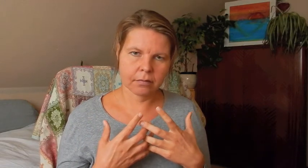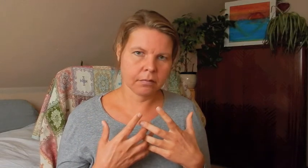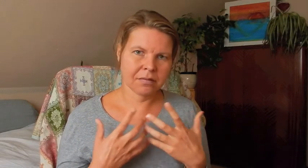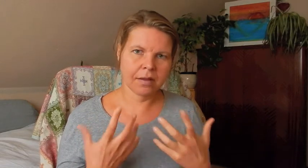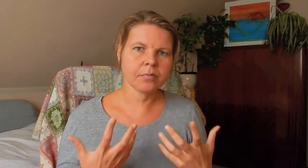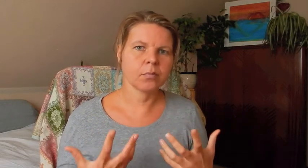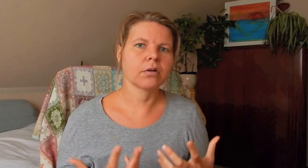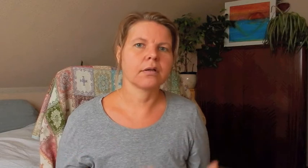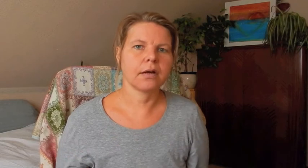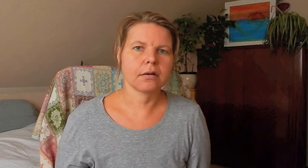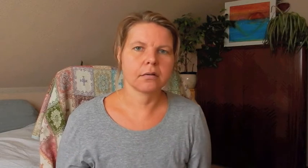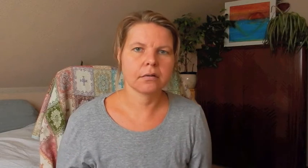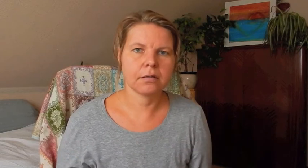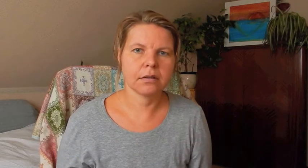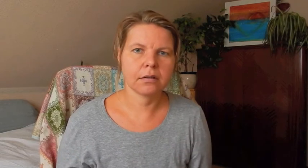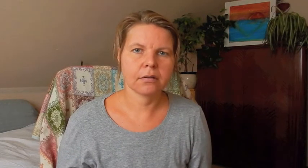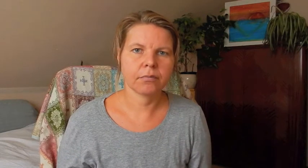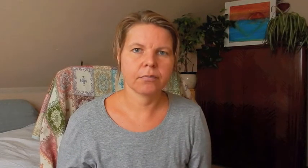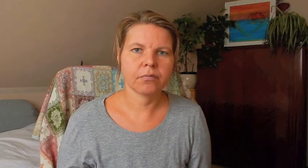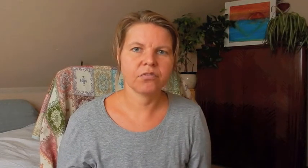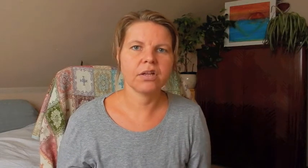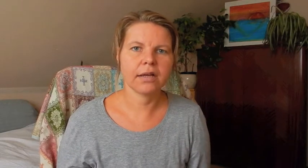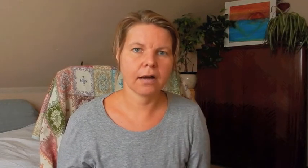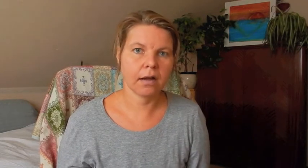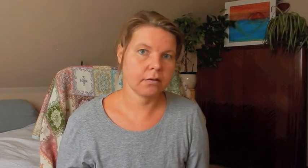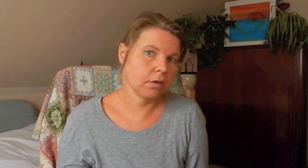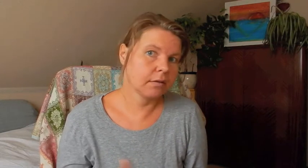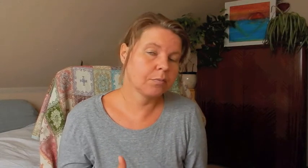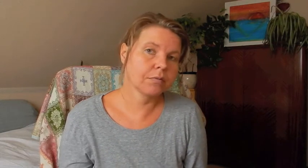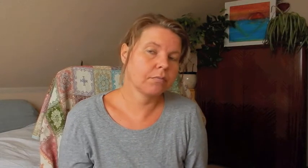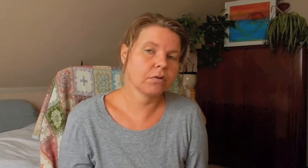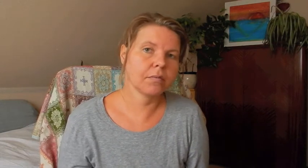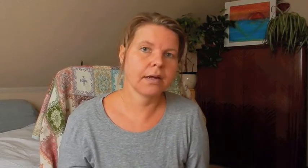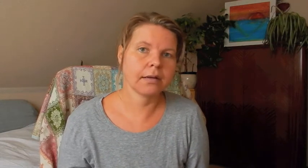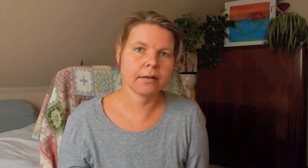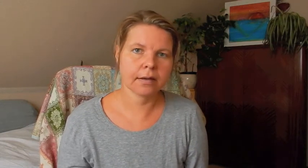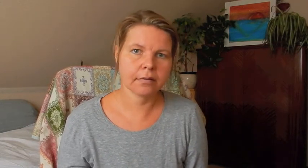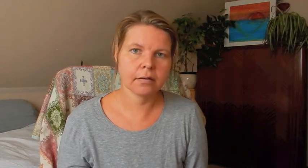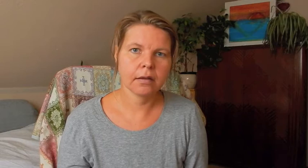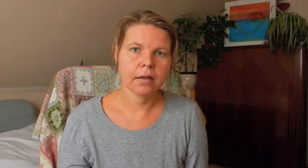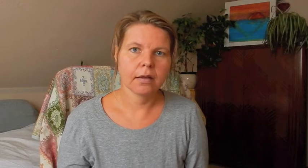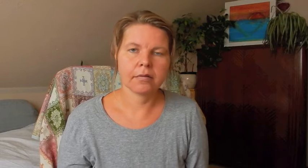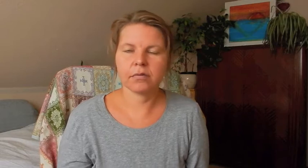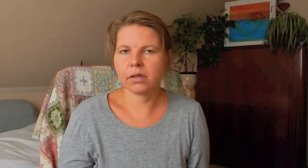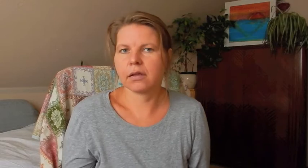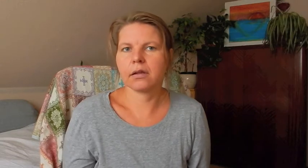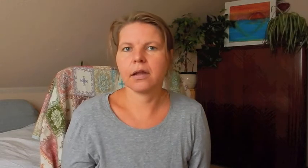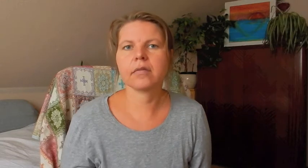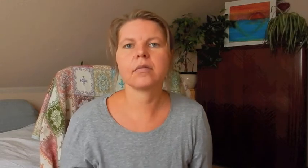meine Selbstmordgedanken, die ich viele Jahre hatte oder die ich bis vor 2 Jahren halt hatte, die sind wirklich in den letzten